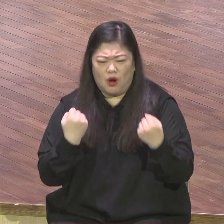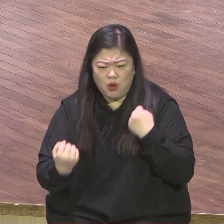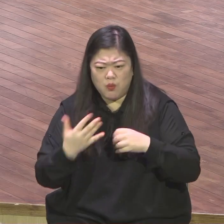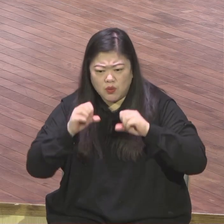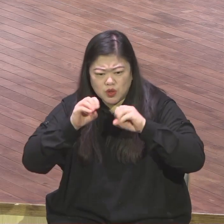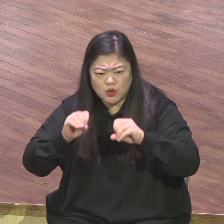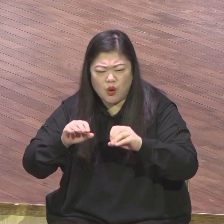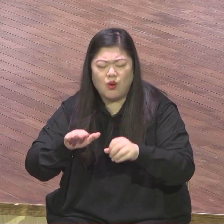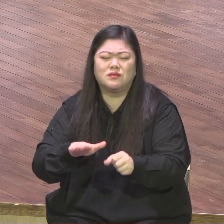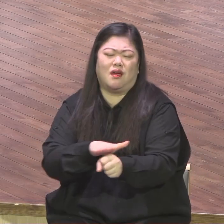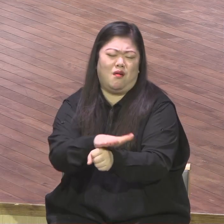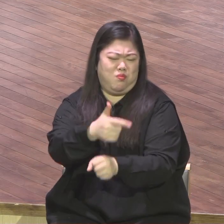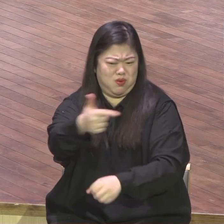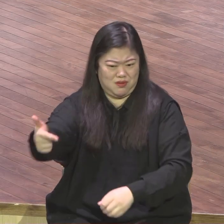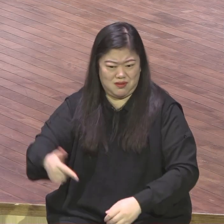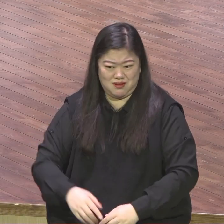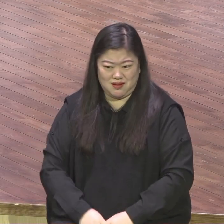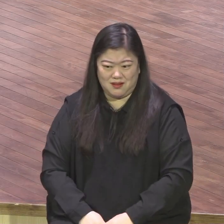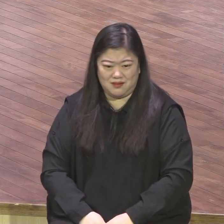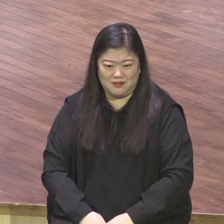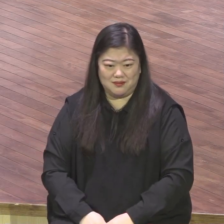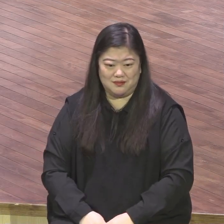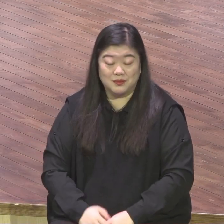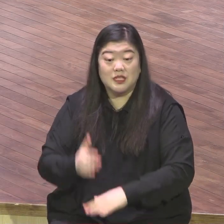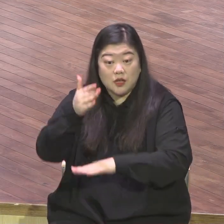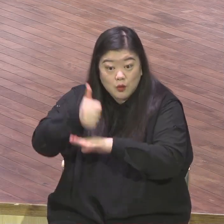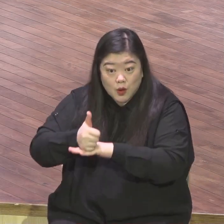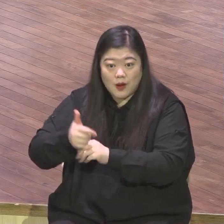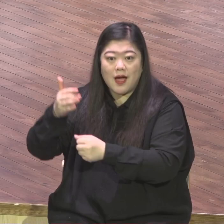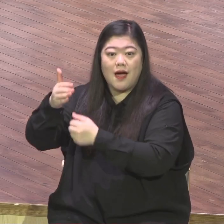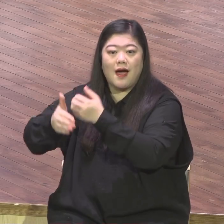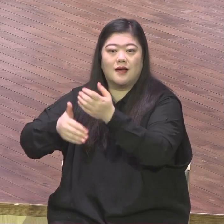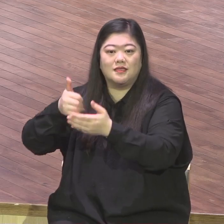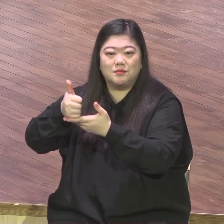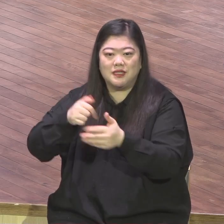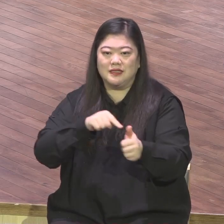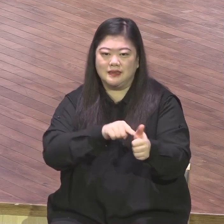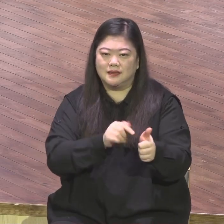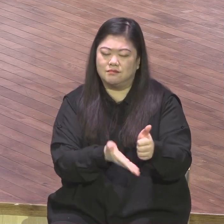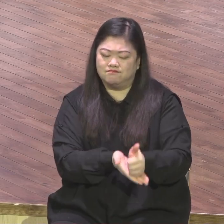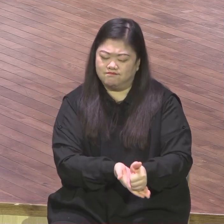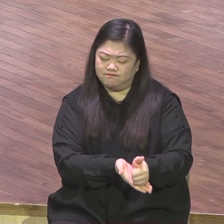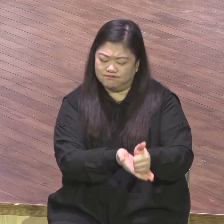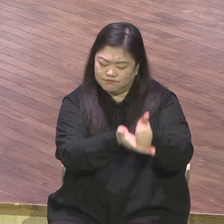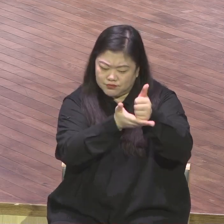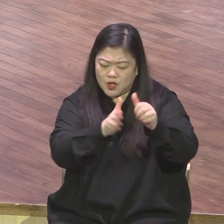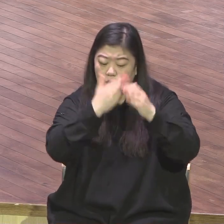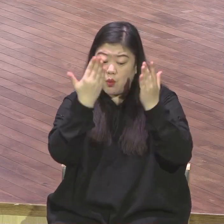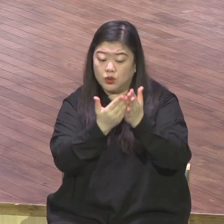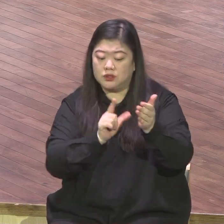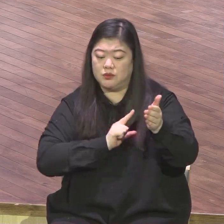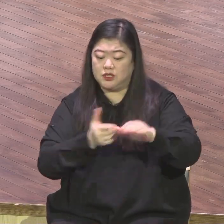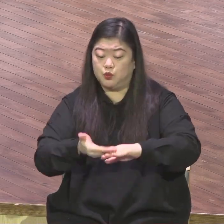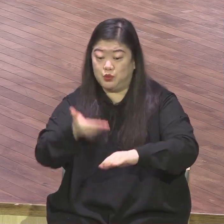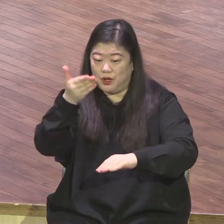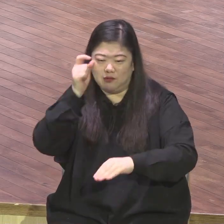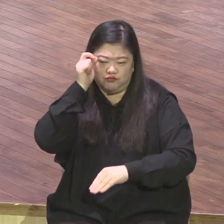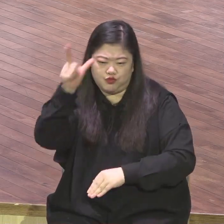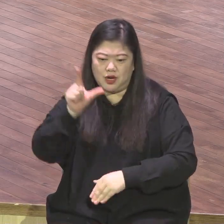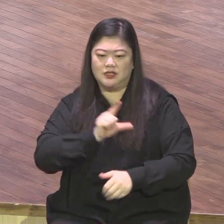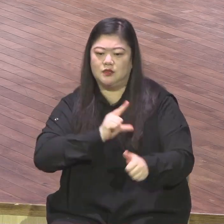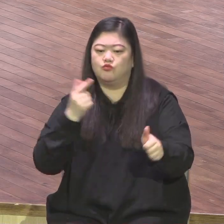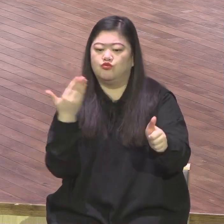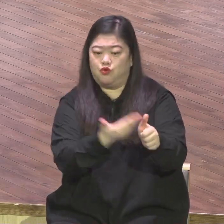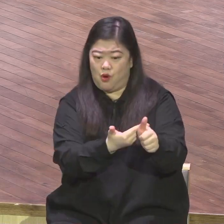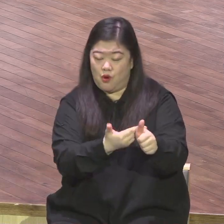봅니다. 그러므로 이름으로 하나님이 그를 지극히 높여 모든 이름 위에 뛰어난 이름을 주사 하늘에